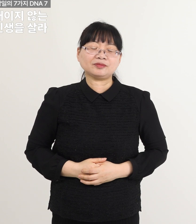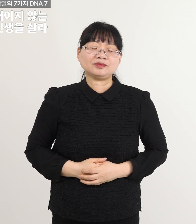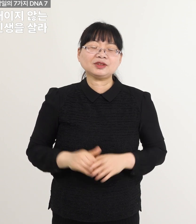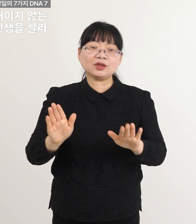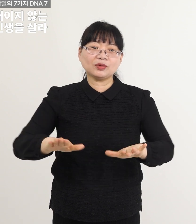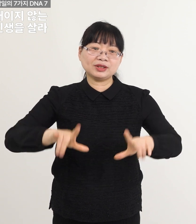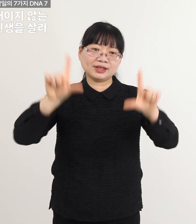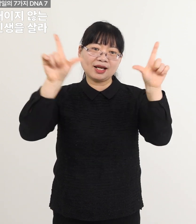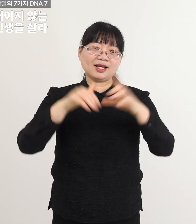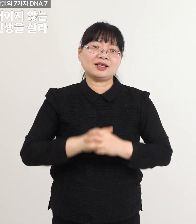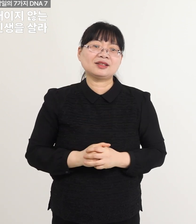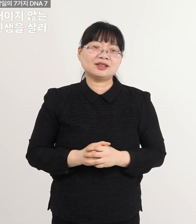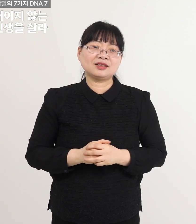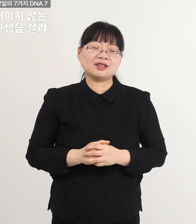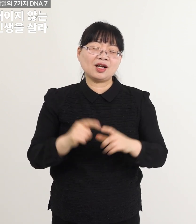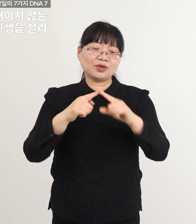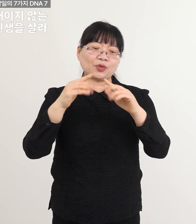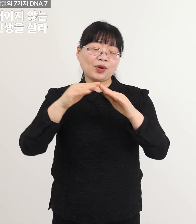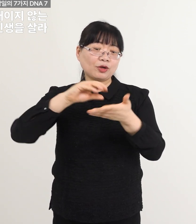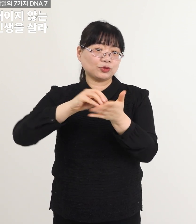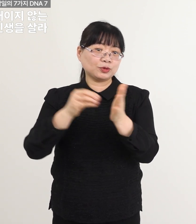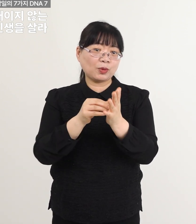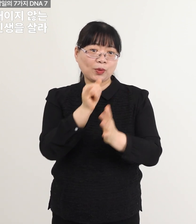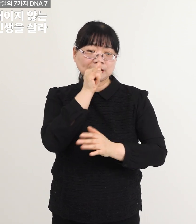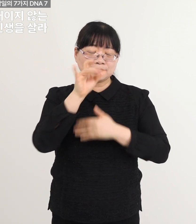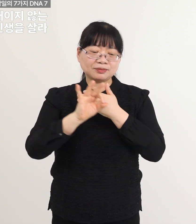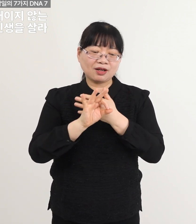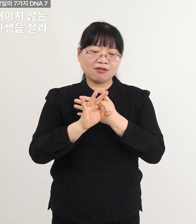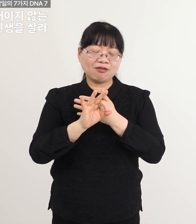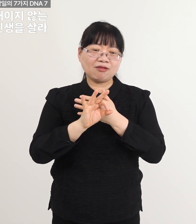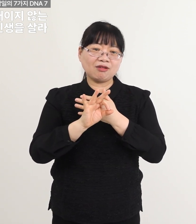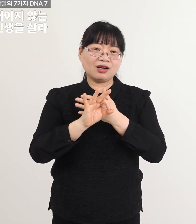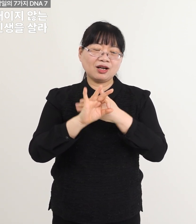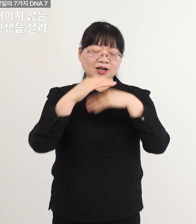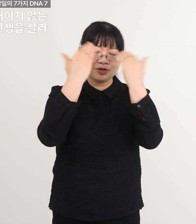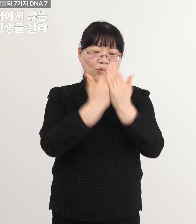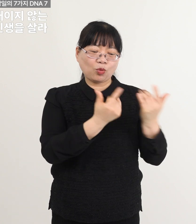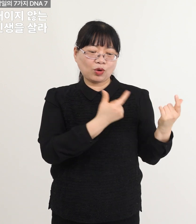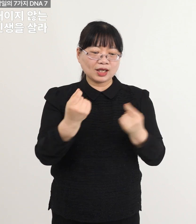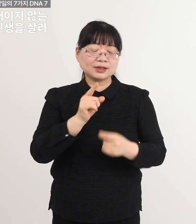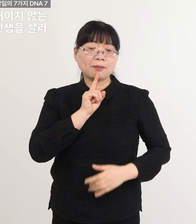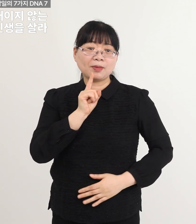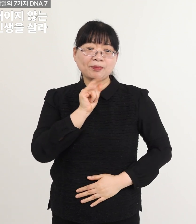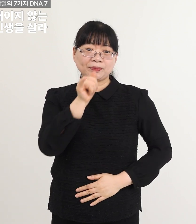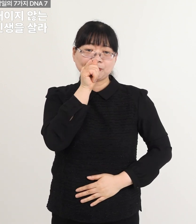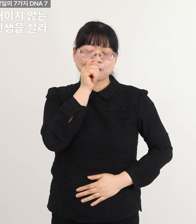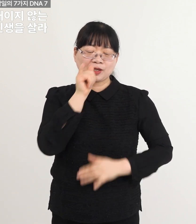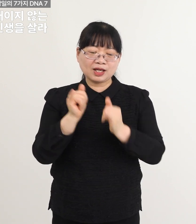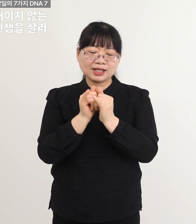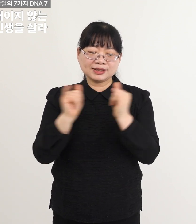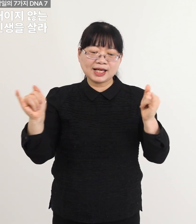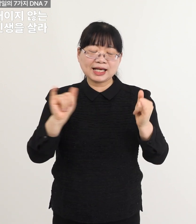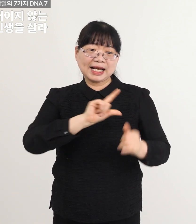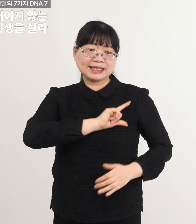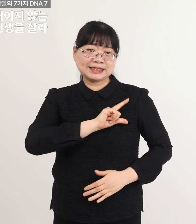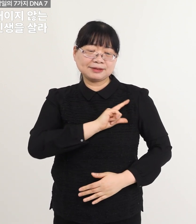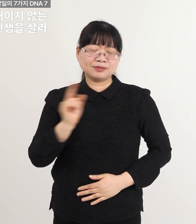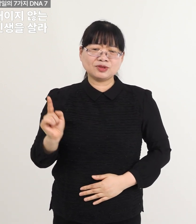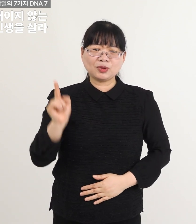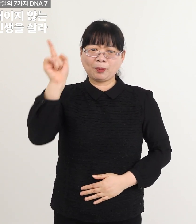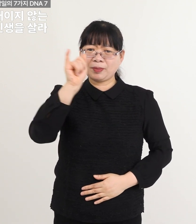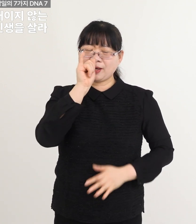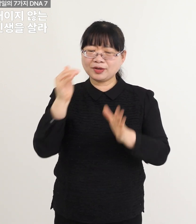오늘날 교회 규모가 좀 되면 저마다 이구동성으로 사람의 명성을